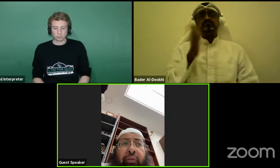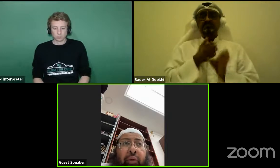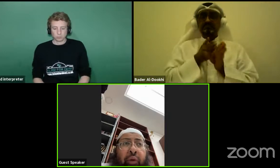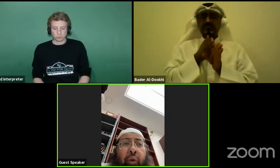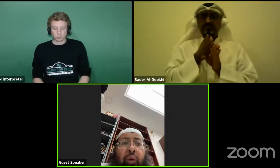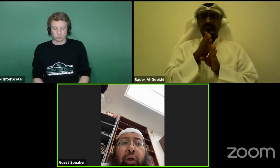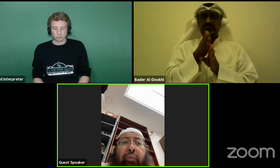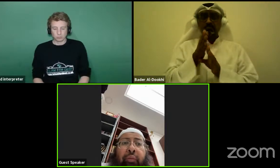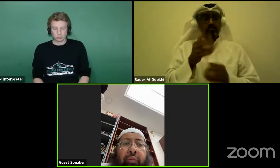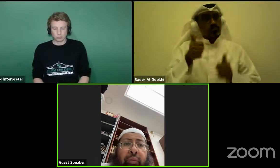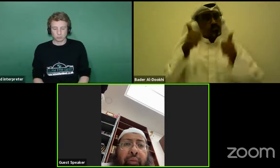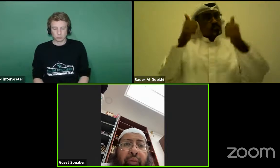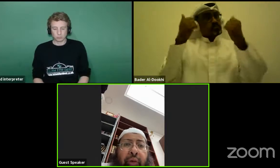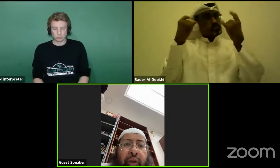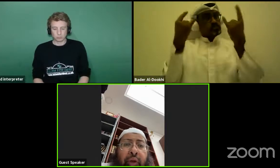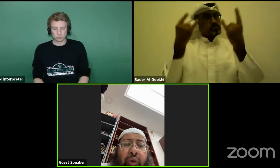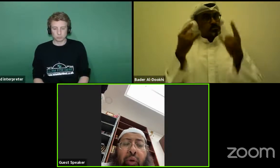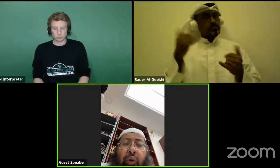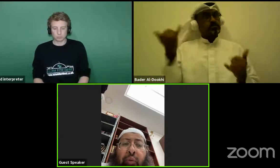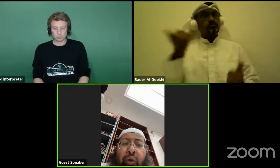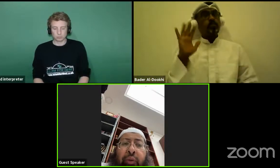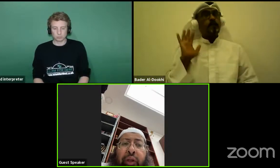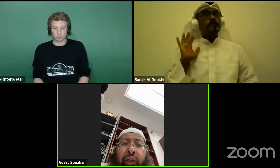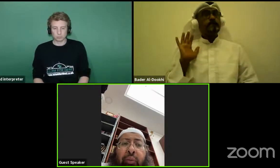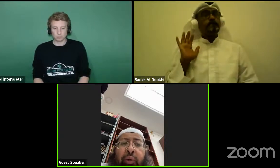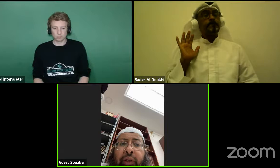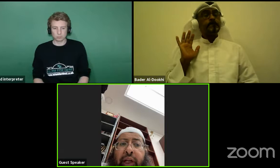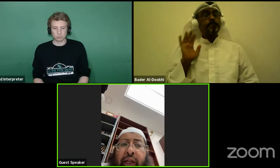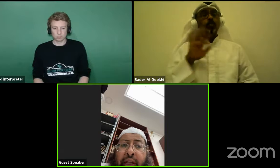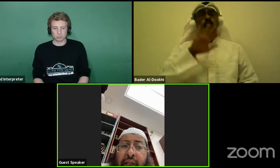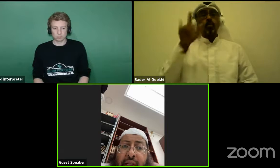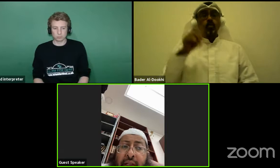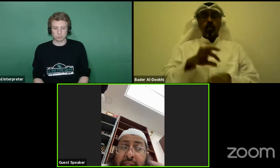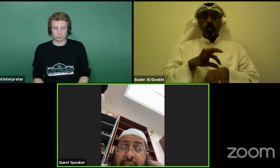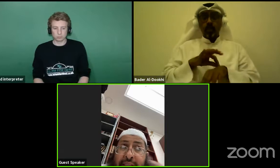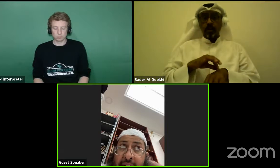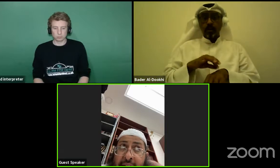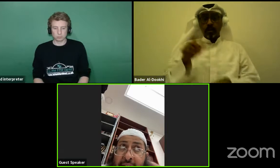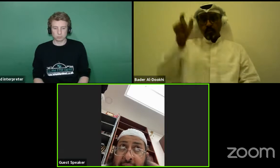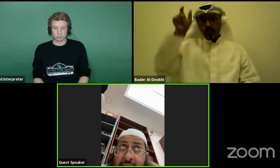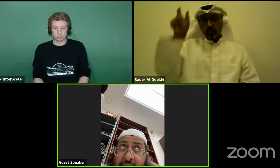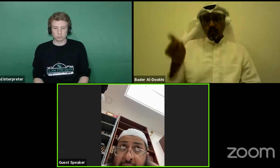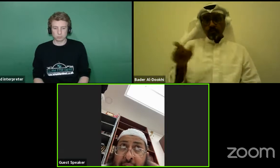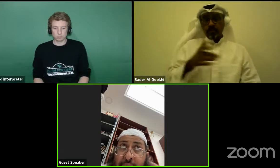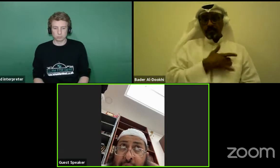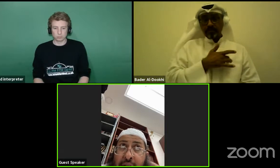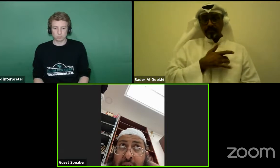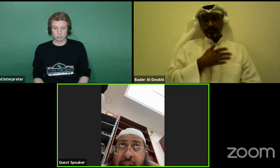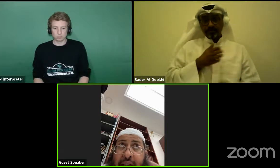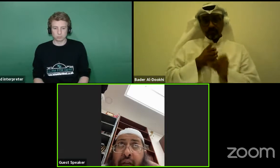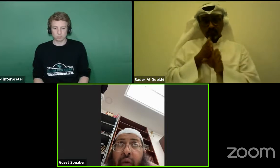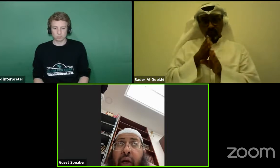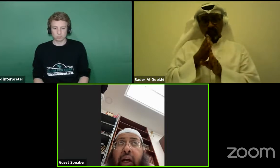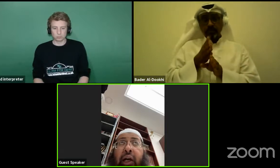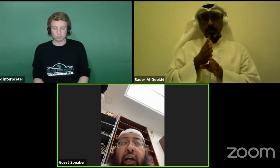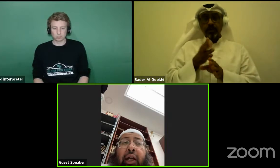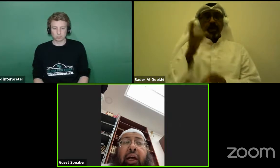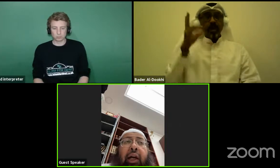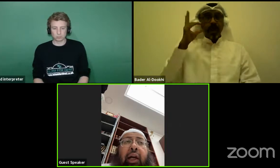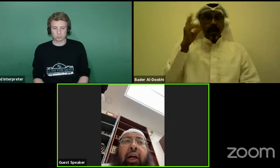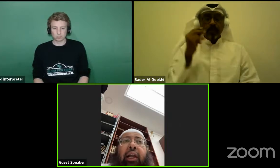عظيم ومهم. كل مؤمن ومؤمنة يسعى لأن يحقق